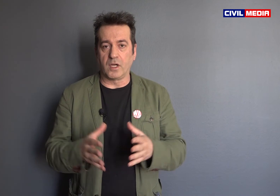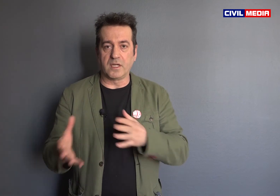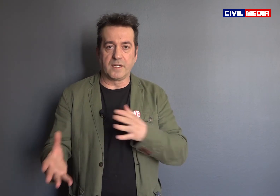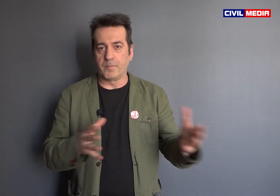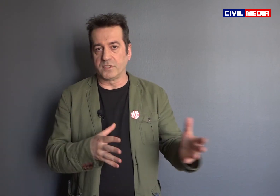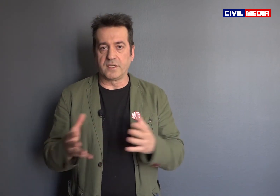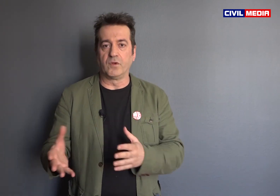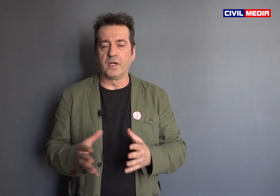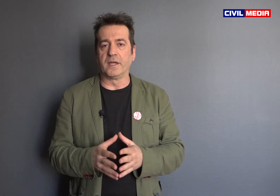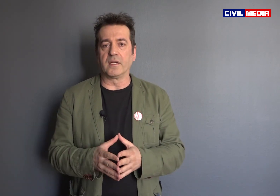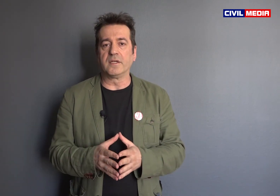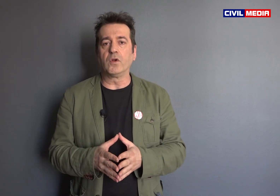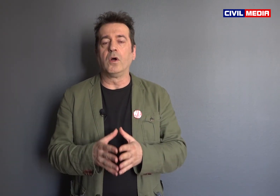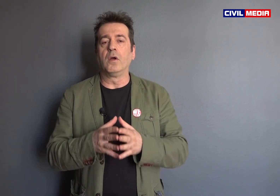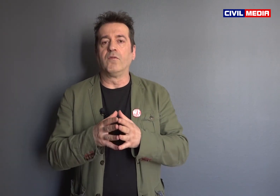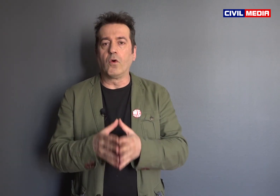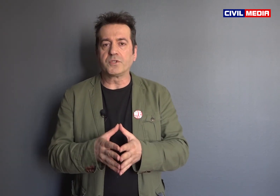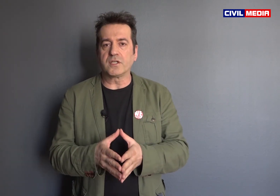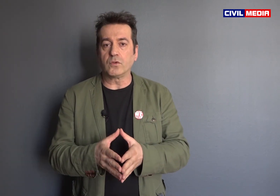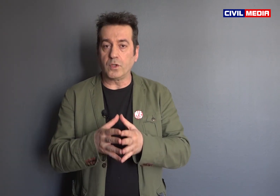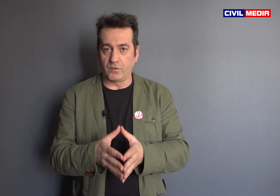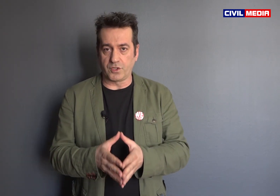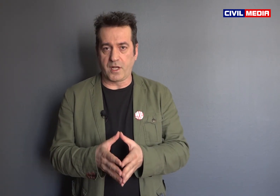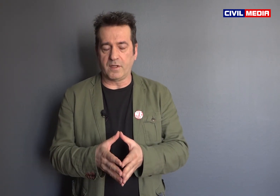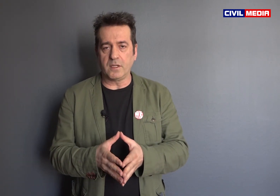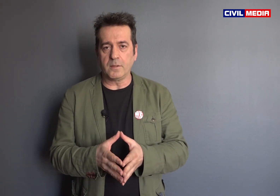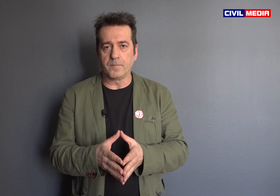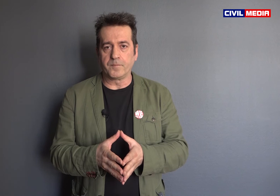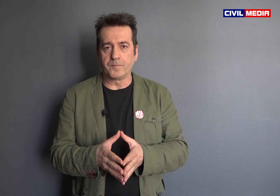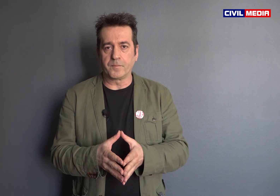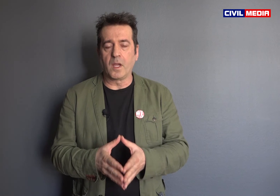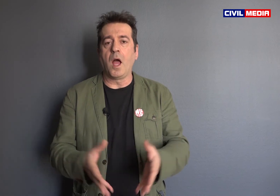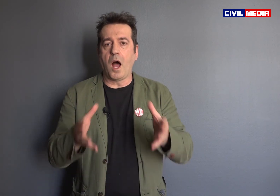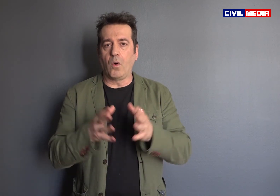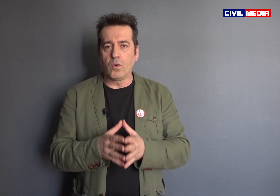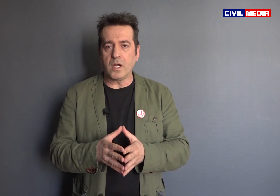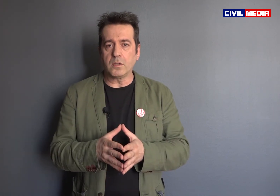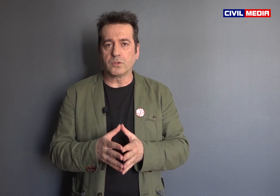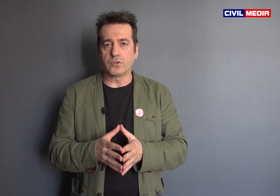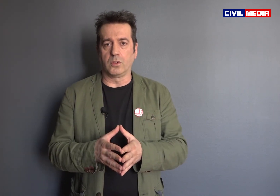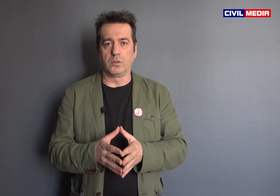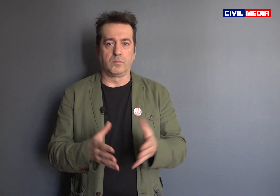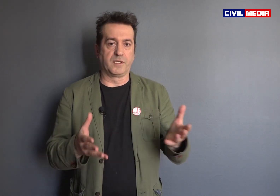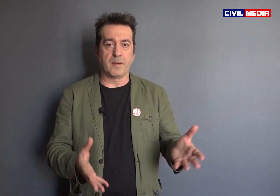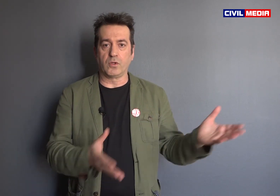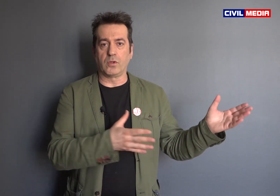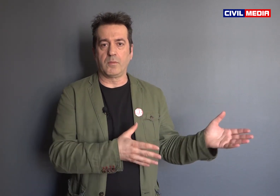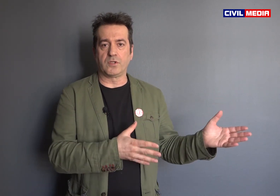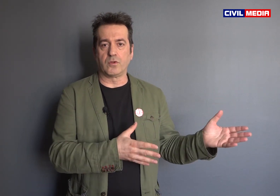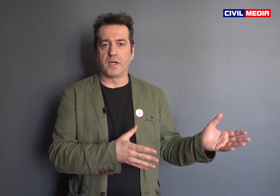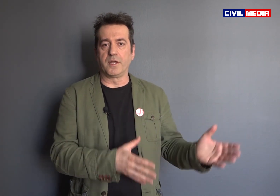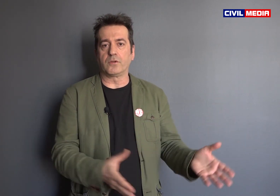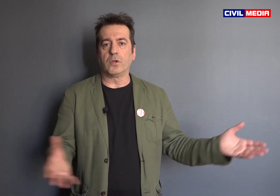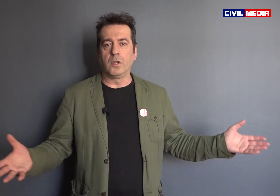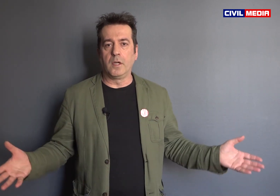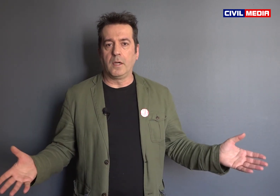на тоа дали е позитивно или негативно, во обштеството и во државата, а она што би требало да работи